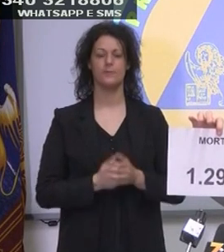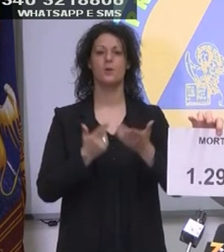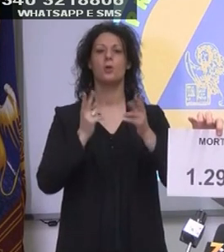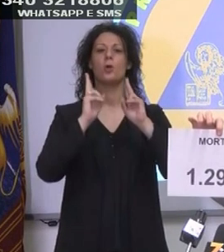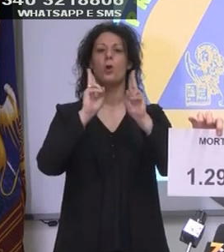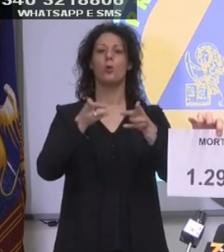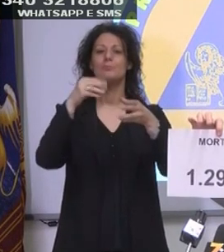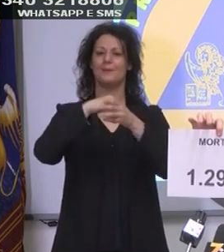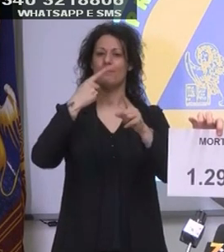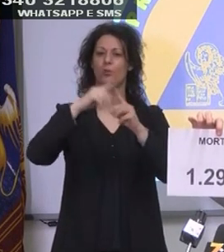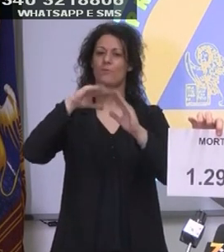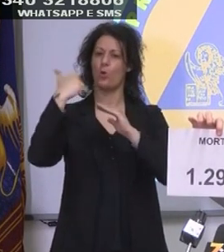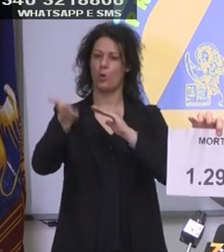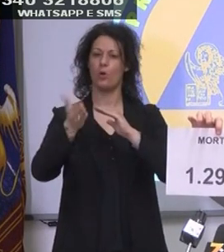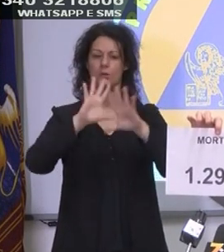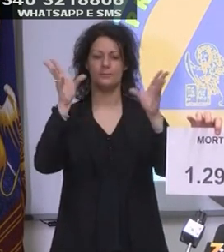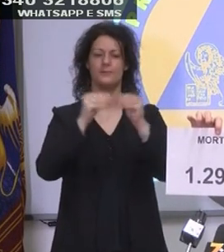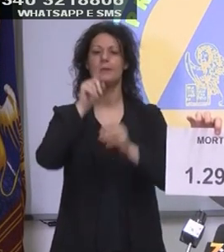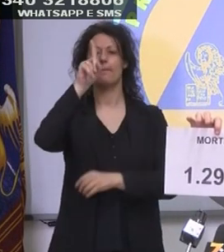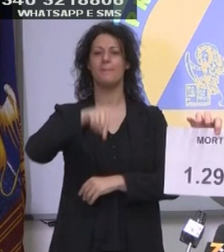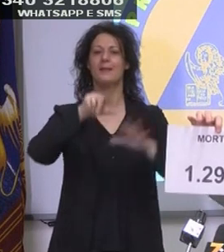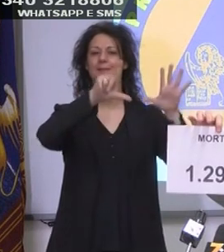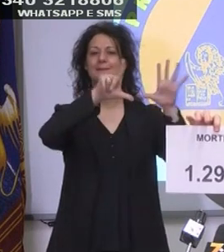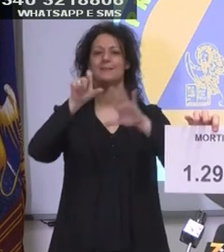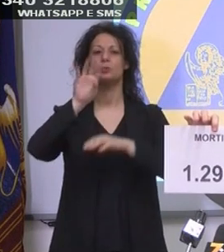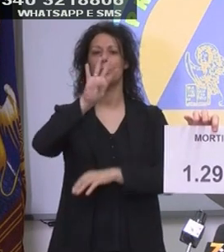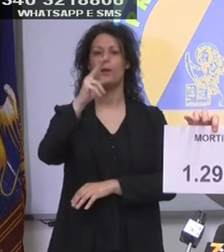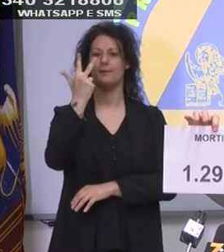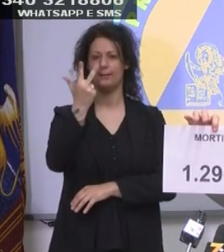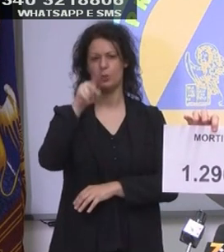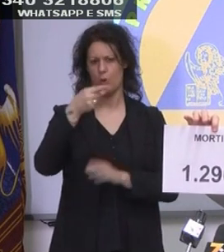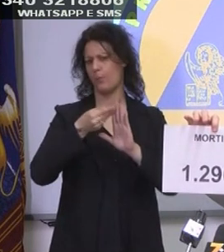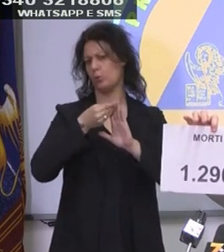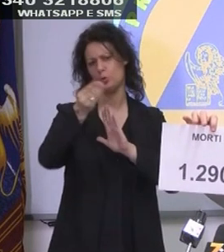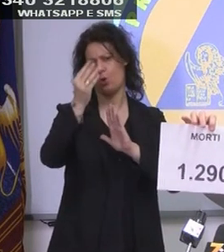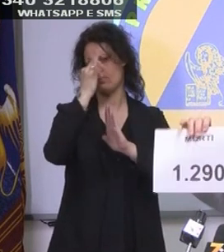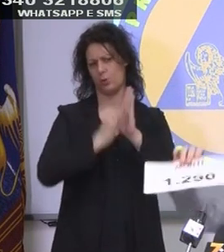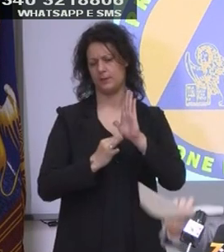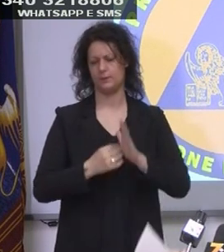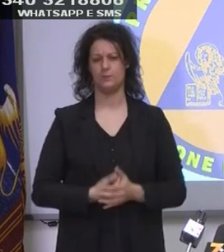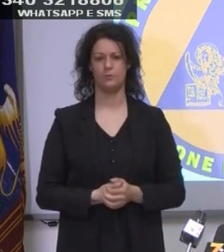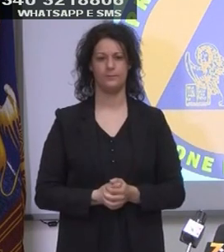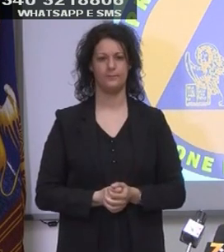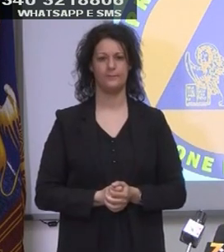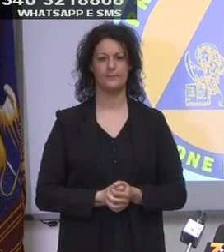e i morti in totale sono 1.743, dopo avete tutto nel bollettino.